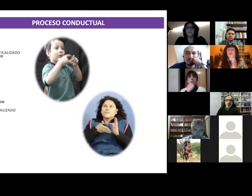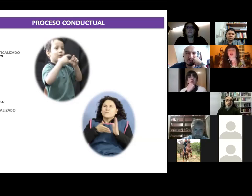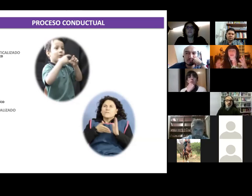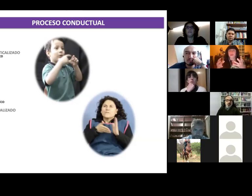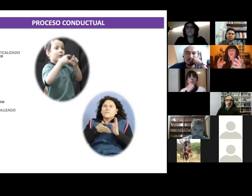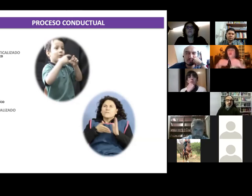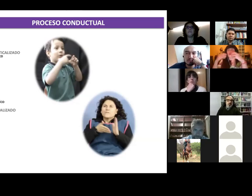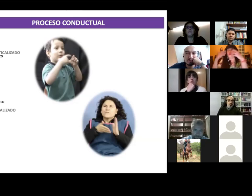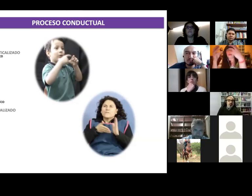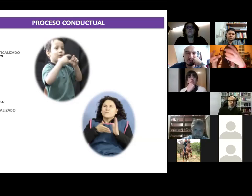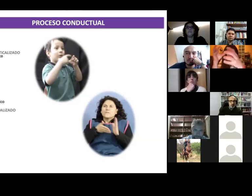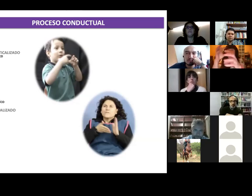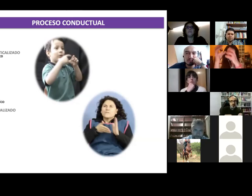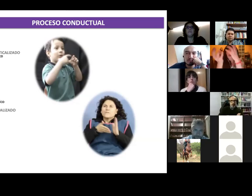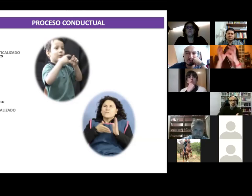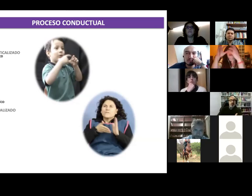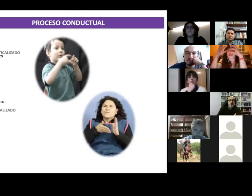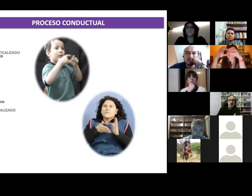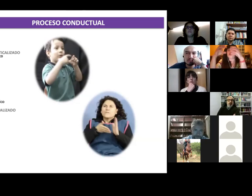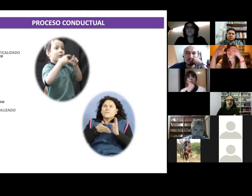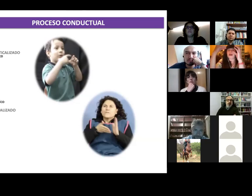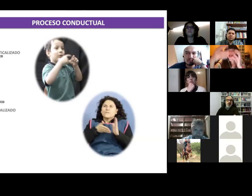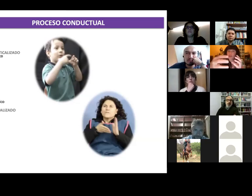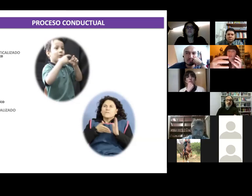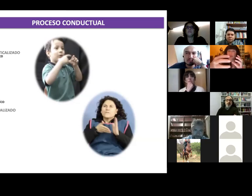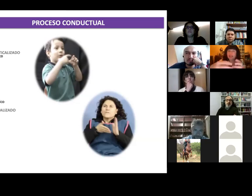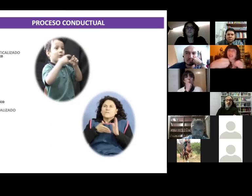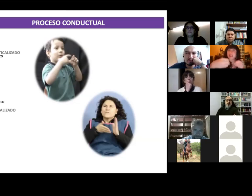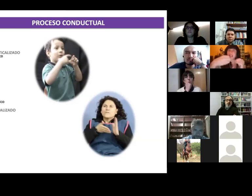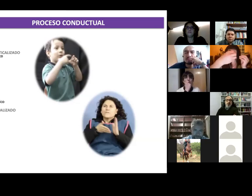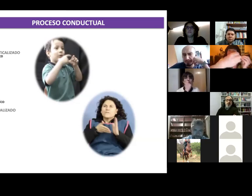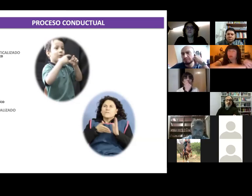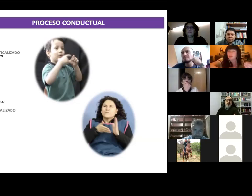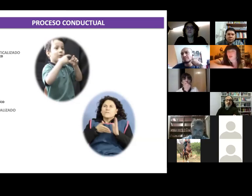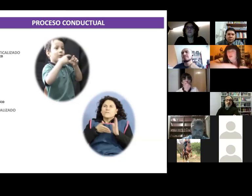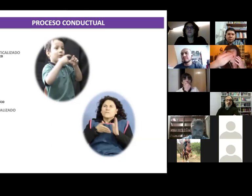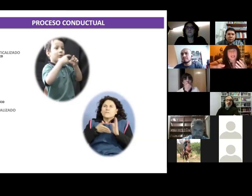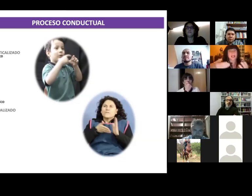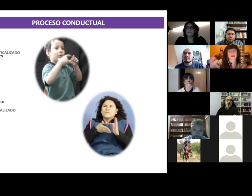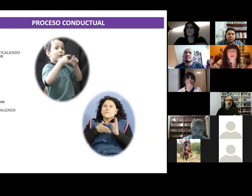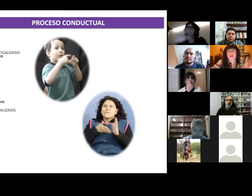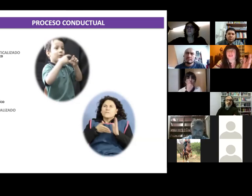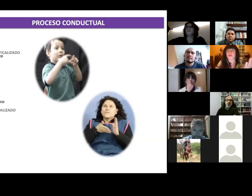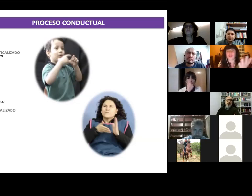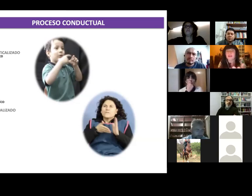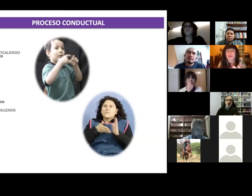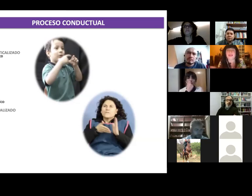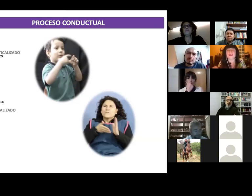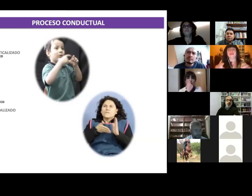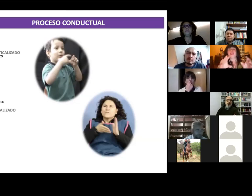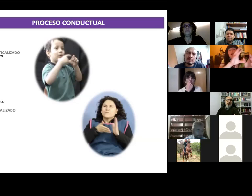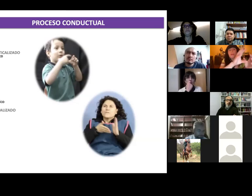porque no hay un movimiento, o sea, una configuración con la mano que realice ese proceso. Si uno dice la niña es